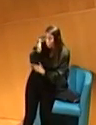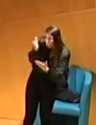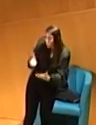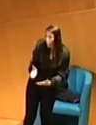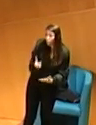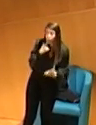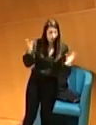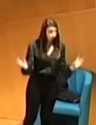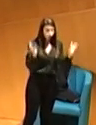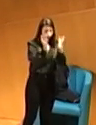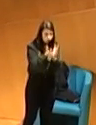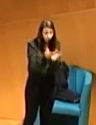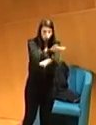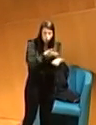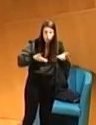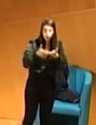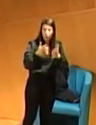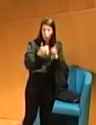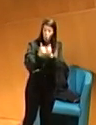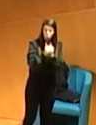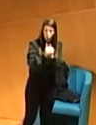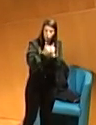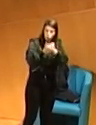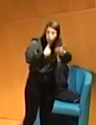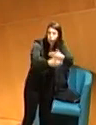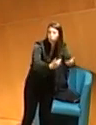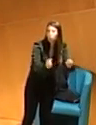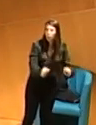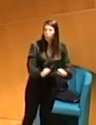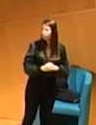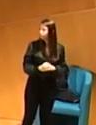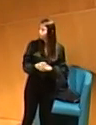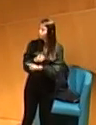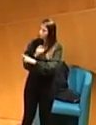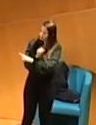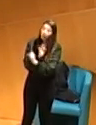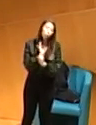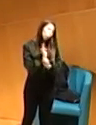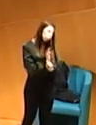se rassembler pour avancer ensemble? Alors, c'est vrai que